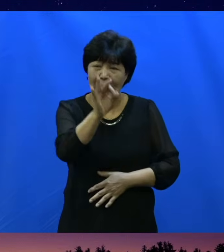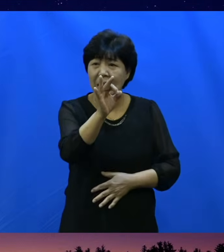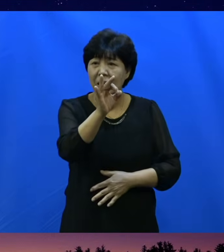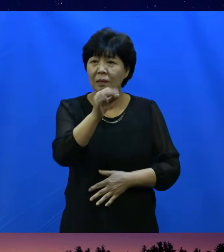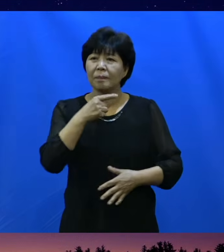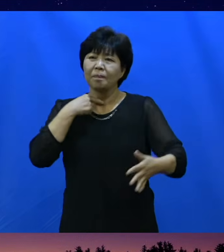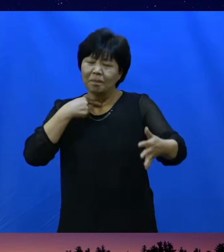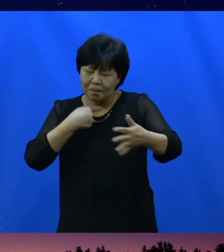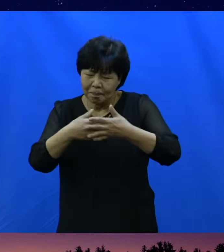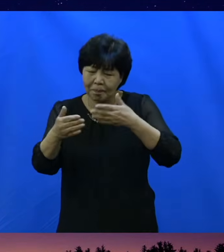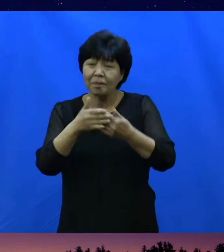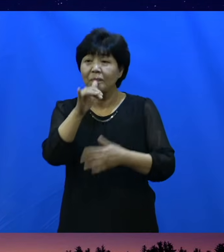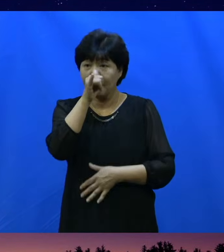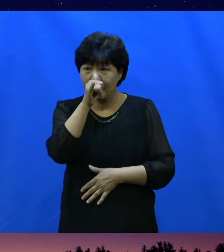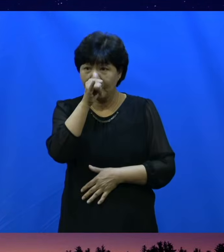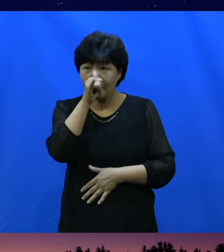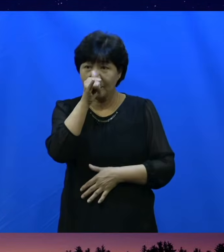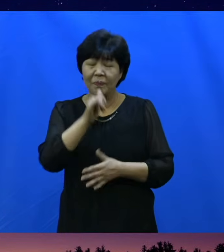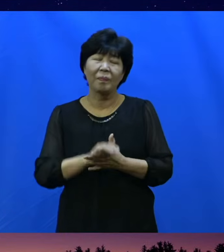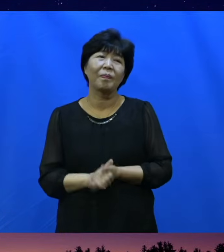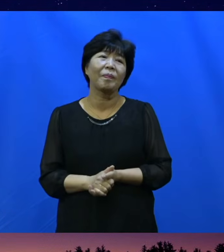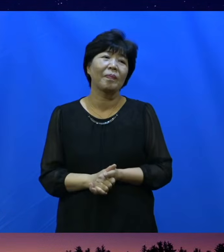경험했던 것들을 아마 다루고 있는 것 같아요.